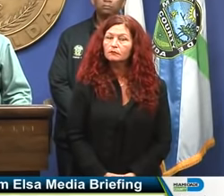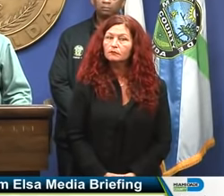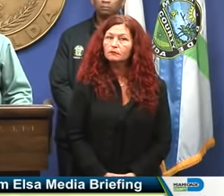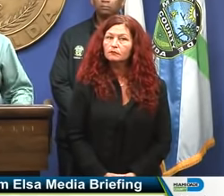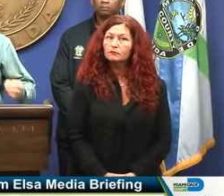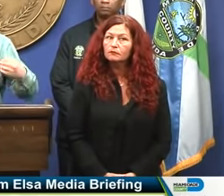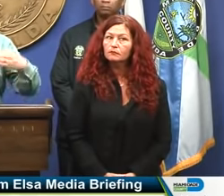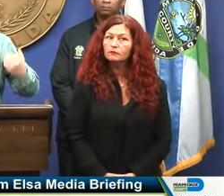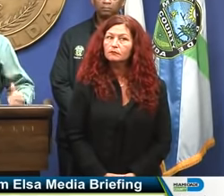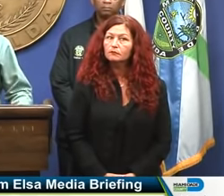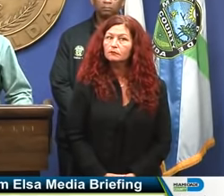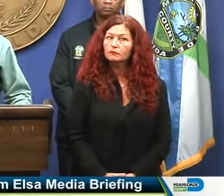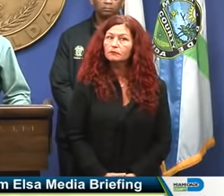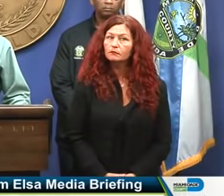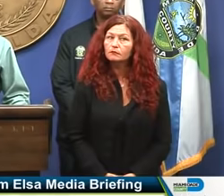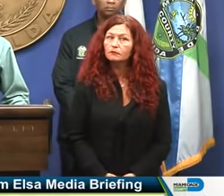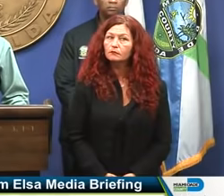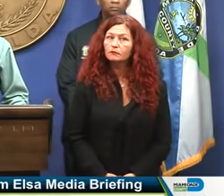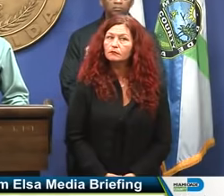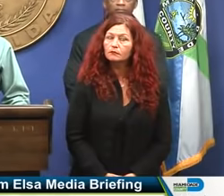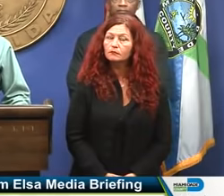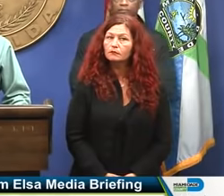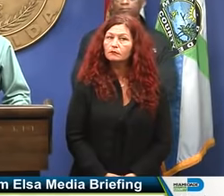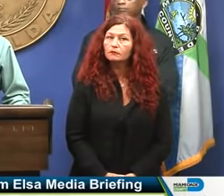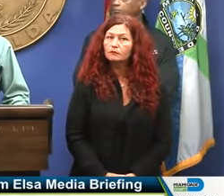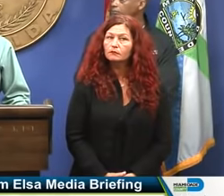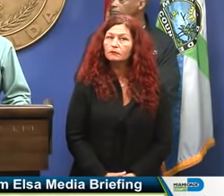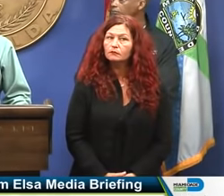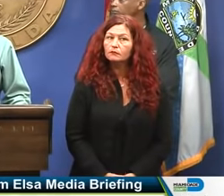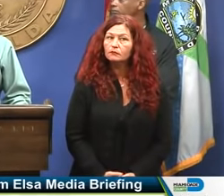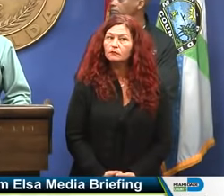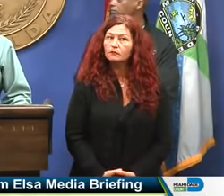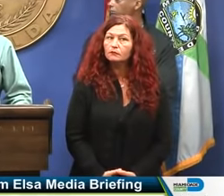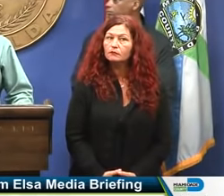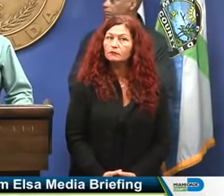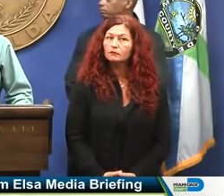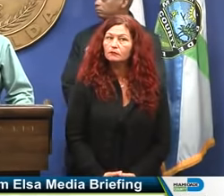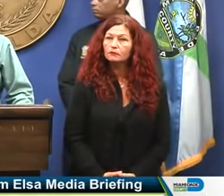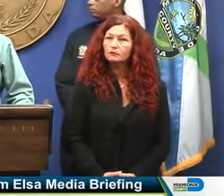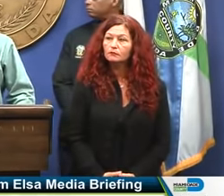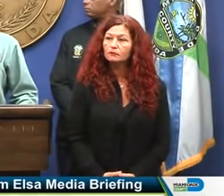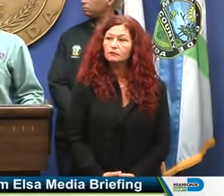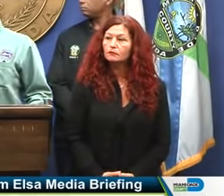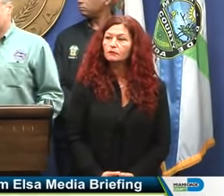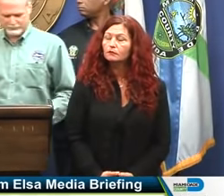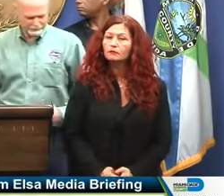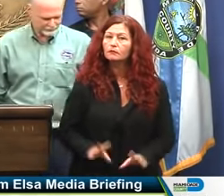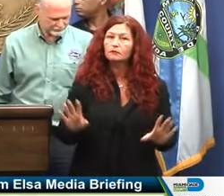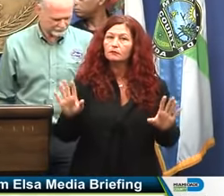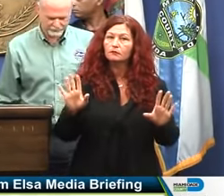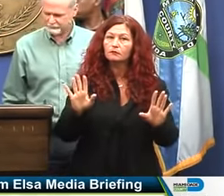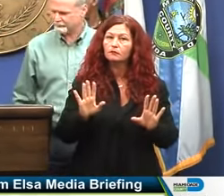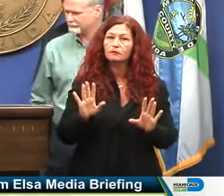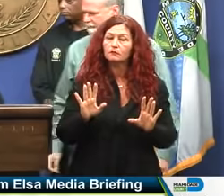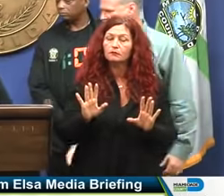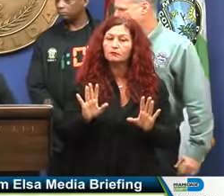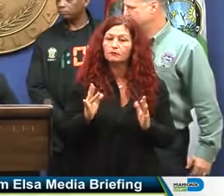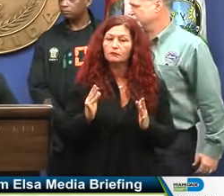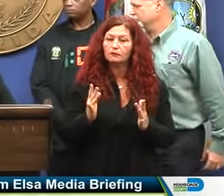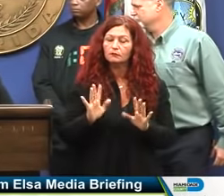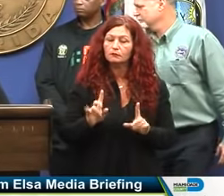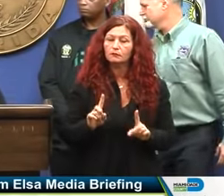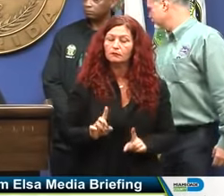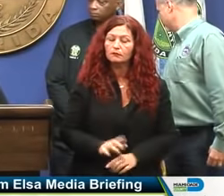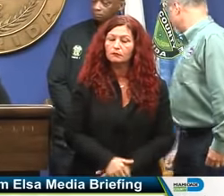zona. Entonces ellos toman las acciones apropiadas. Excuse me. También